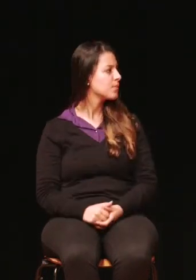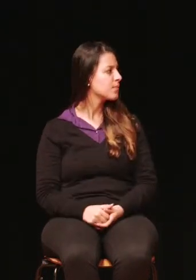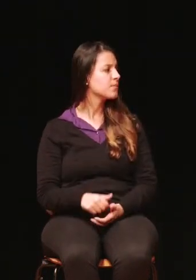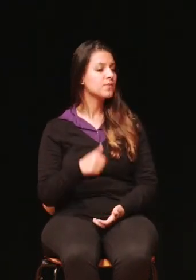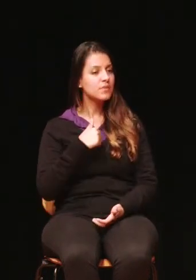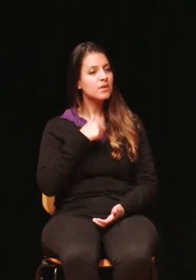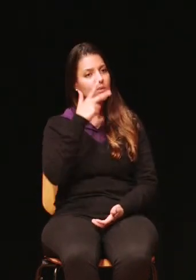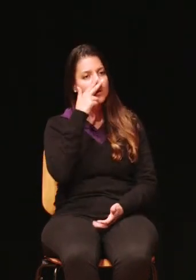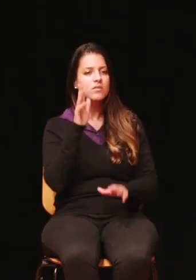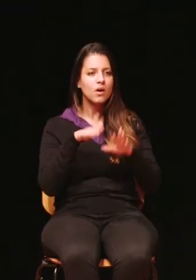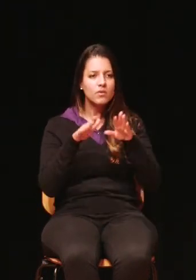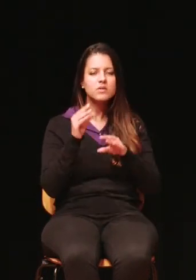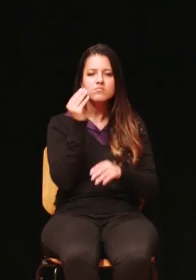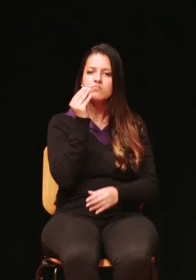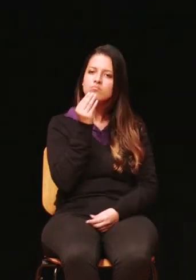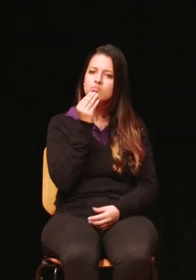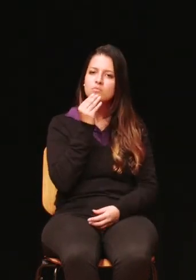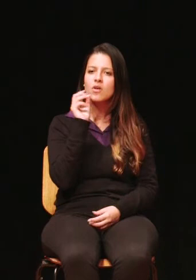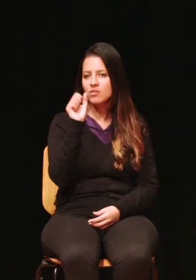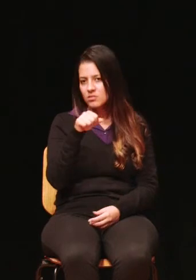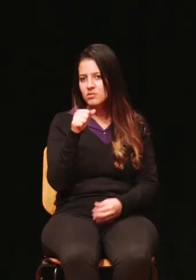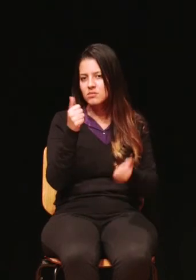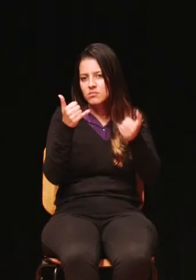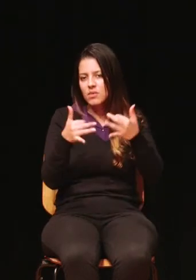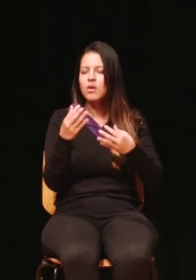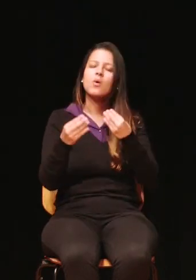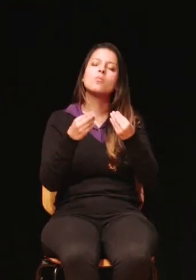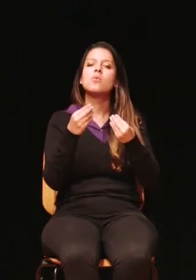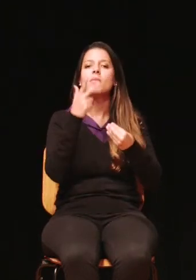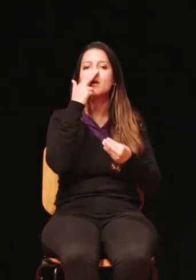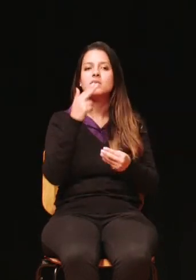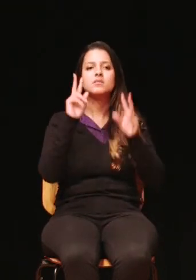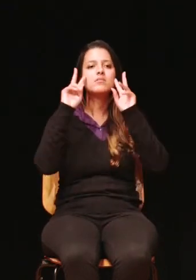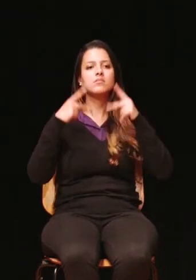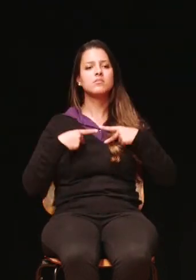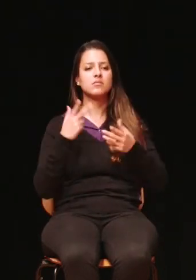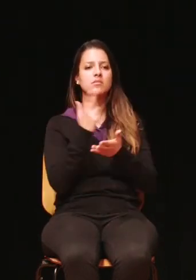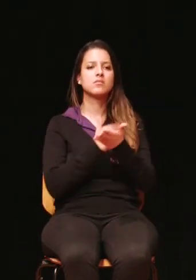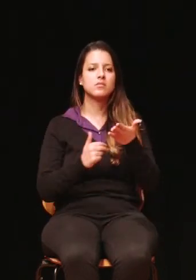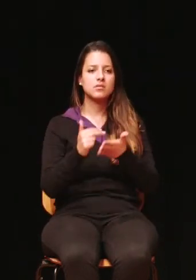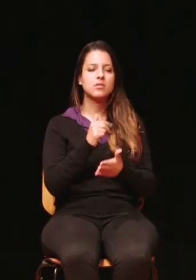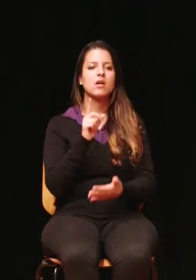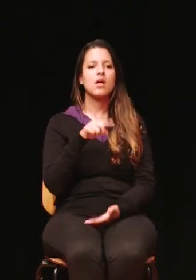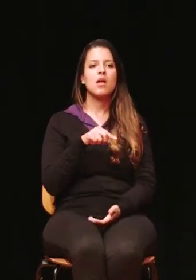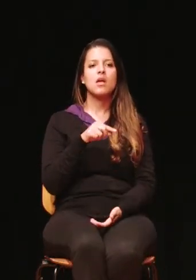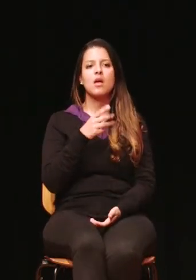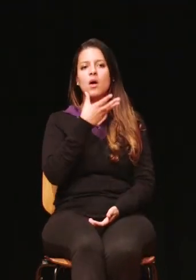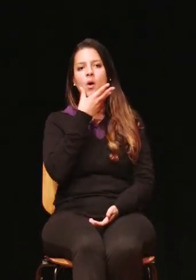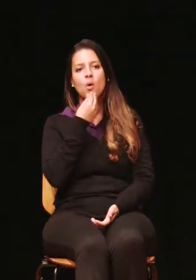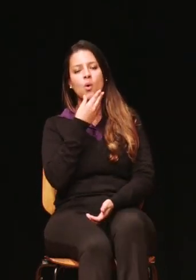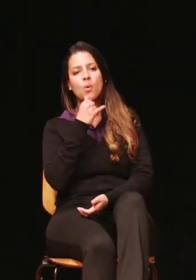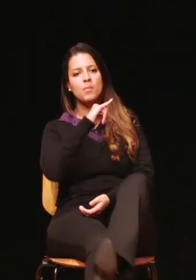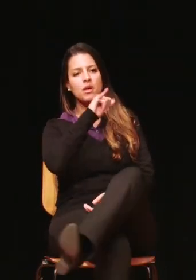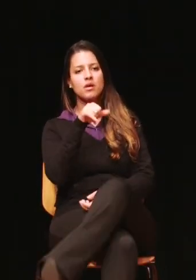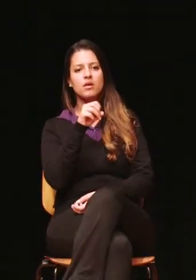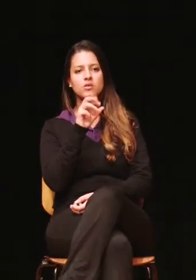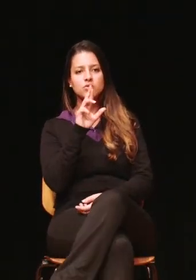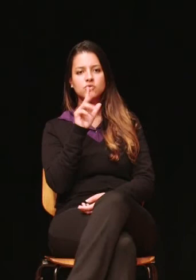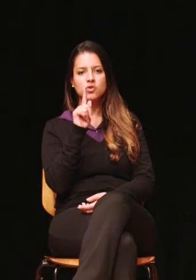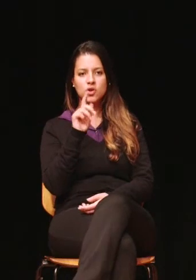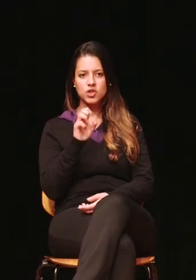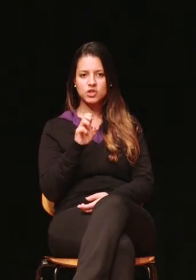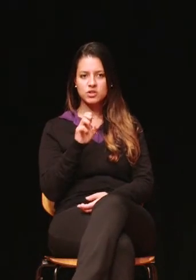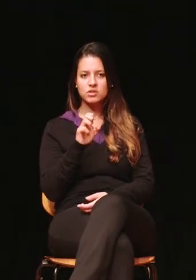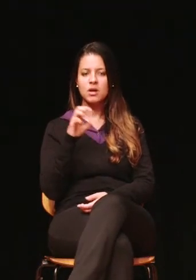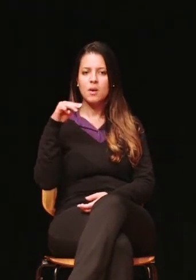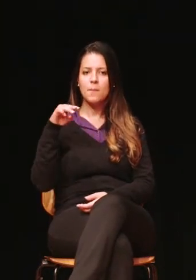nessa categoria de uma autorrepresentação, que é o autorretrato do Jorge Mori, que ele faz com 14